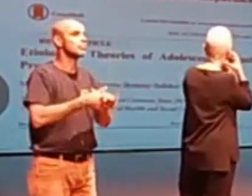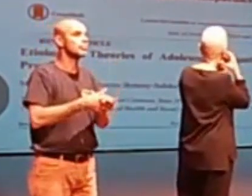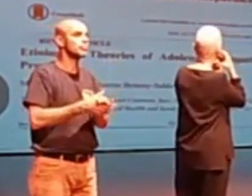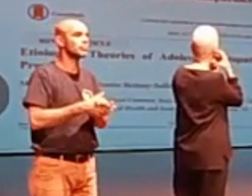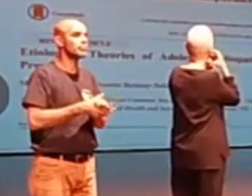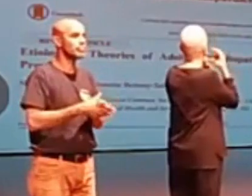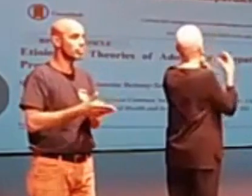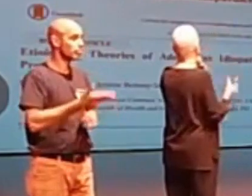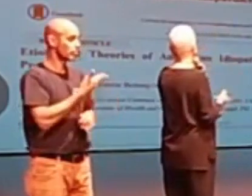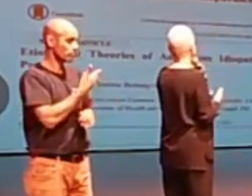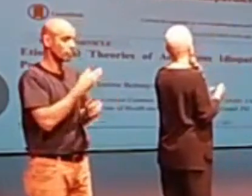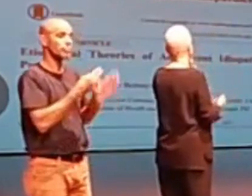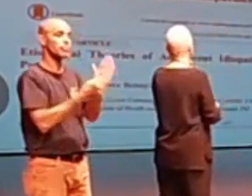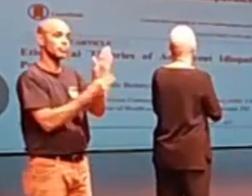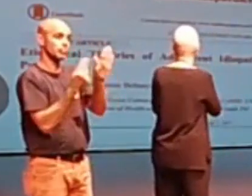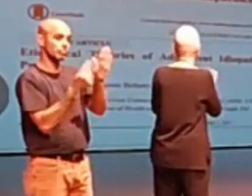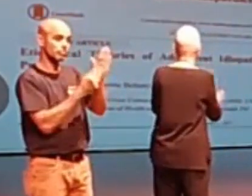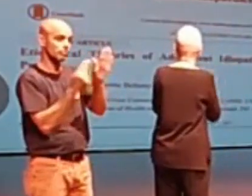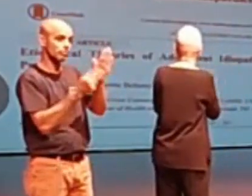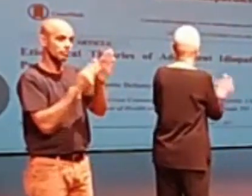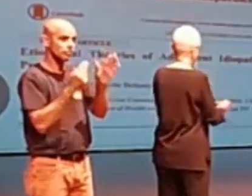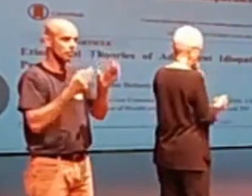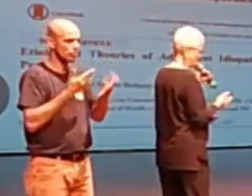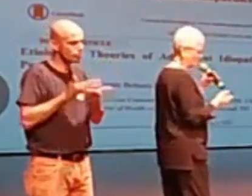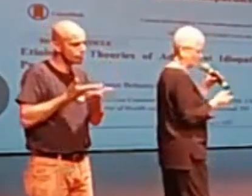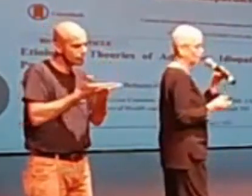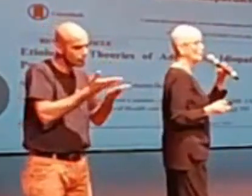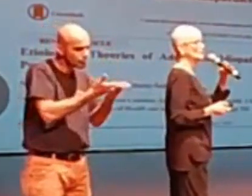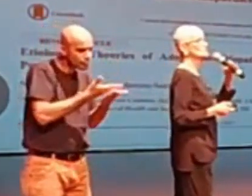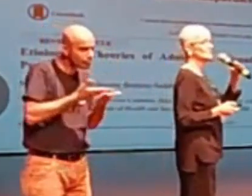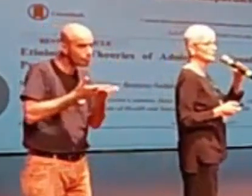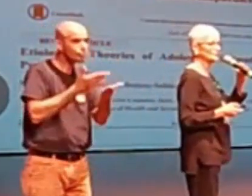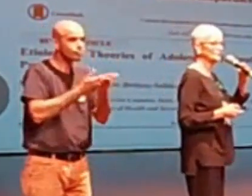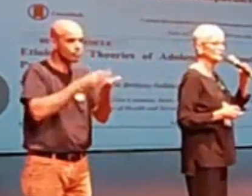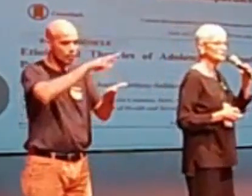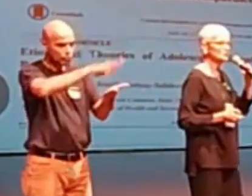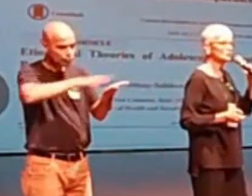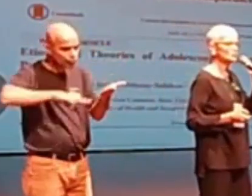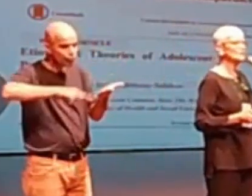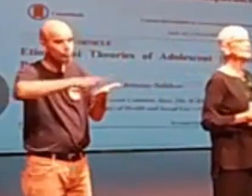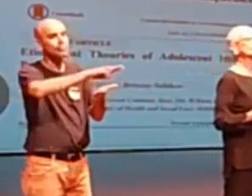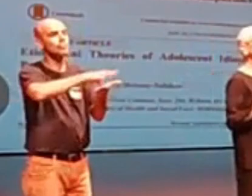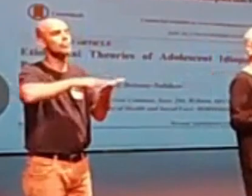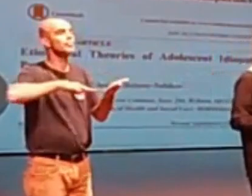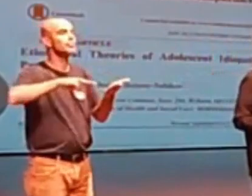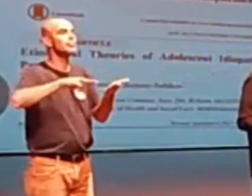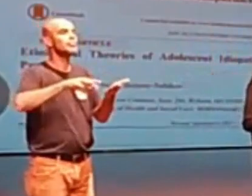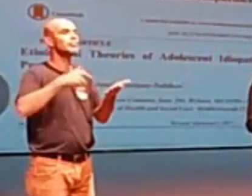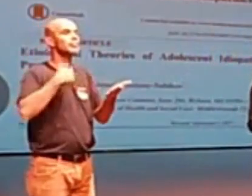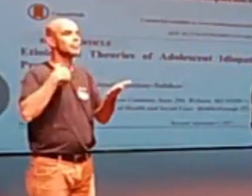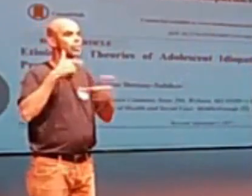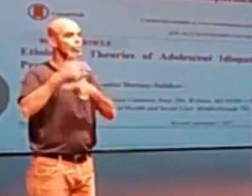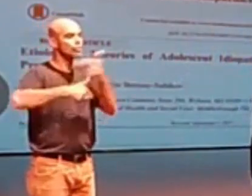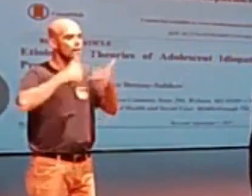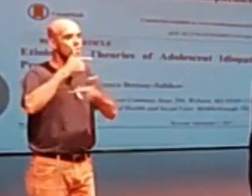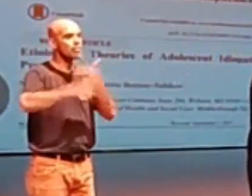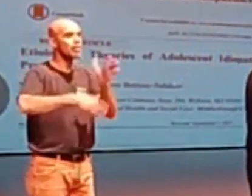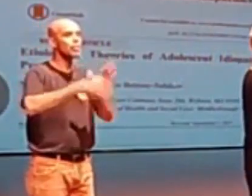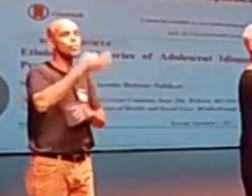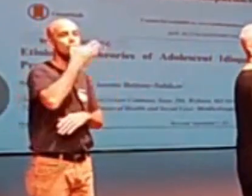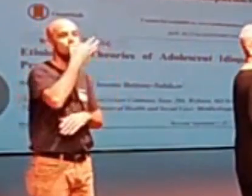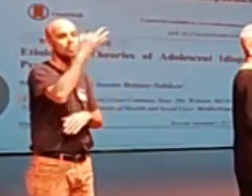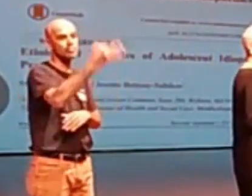Bethany Saltikoff, que fez uma boa revisão em cima disso, e é outro trabalho que eu sugiro, que